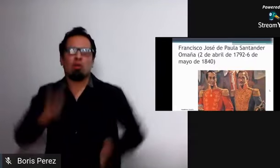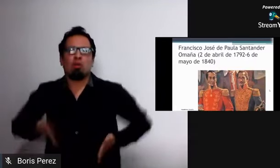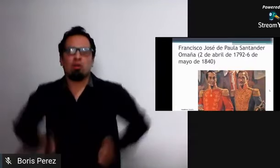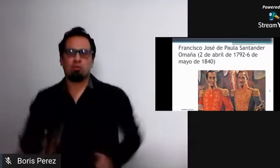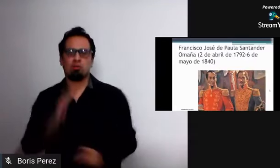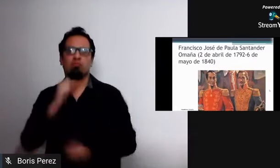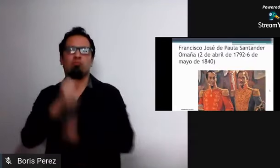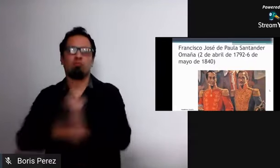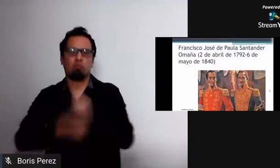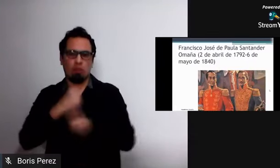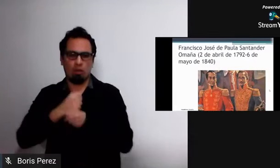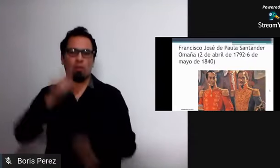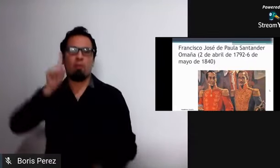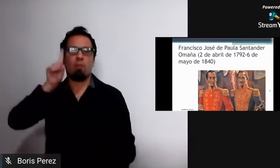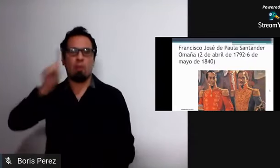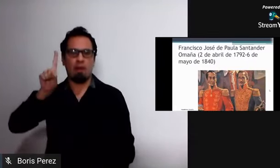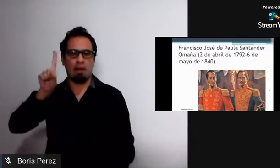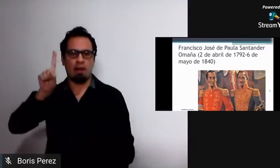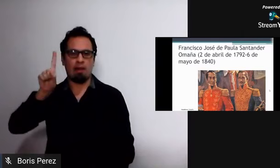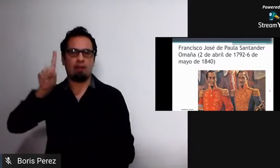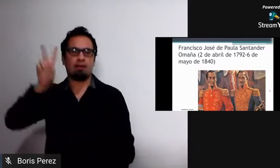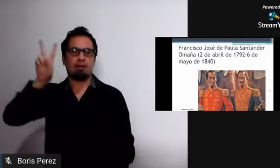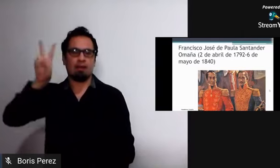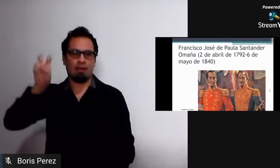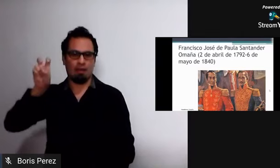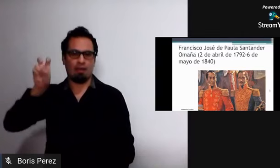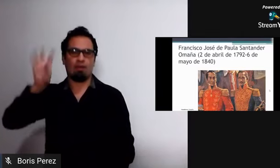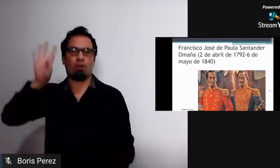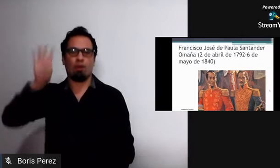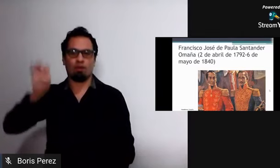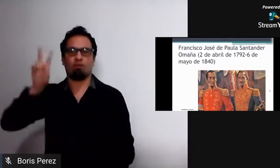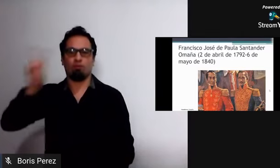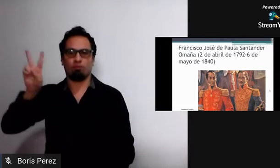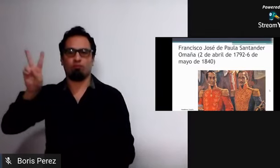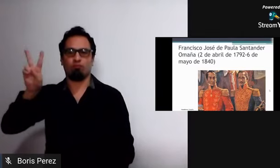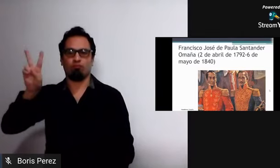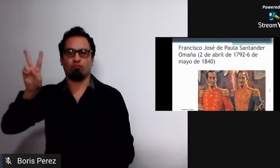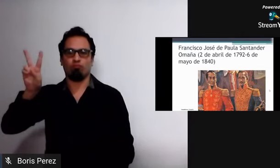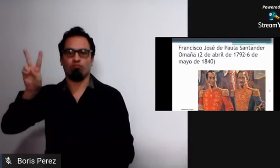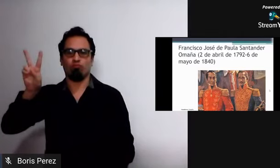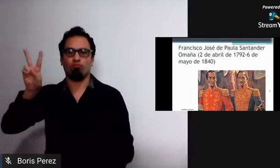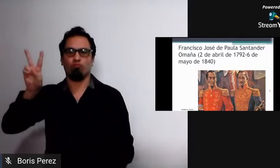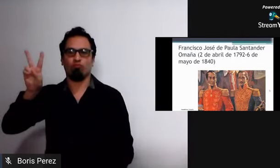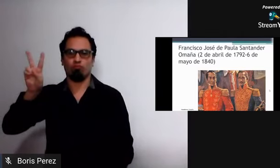Este personaje nació en el año